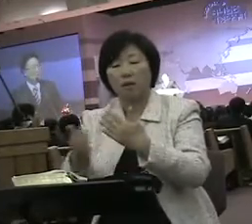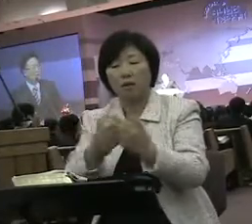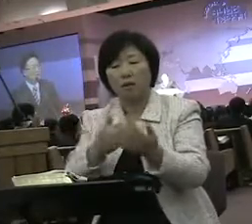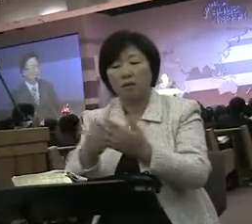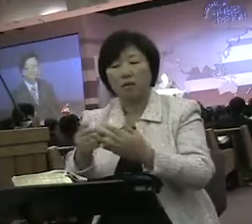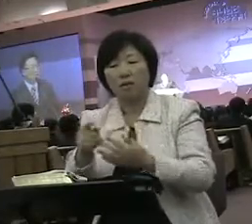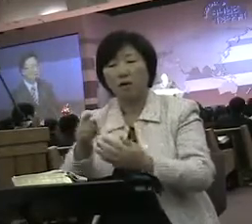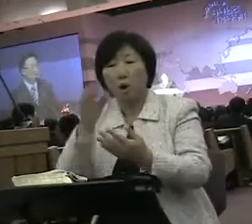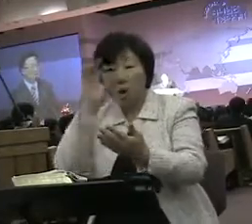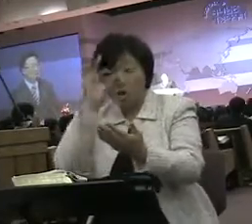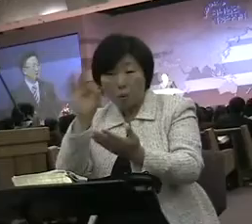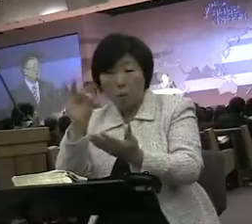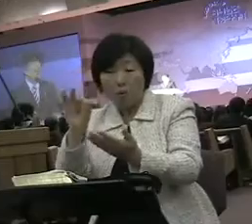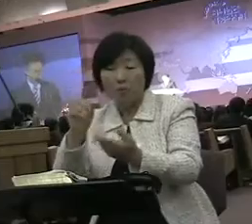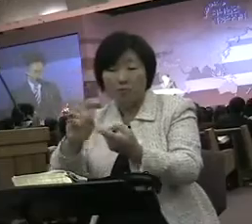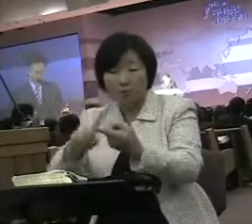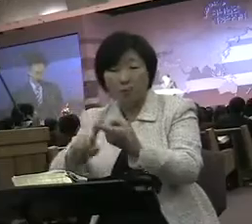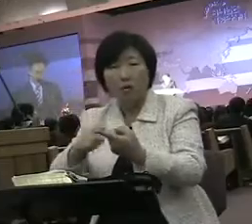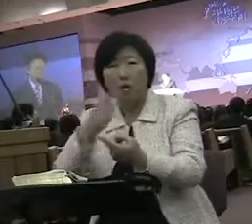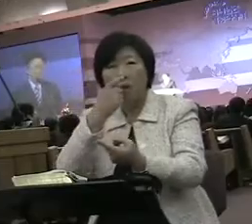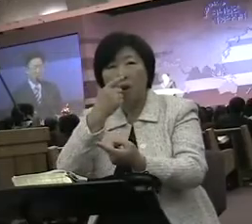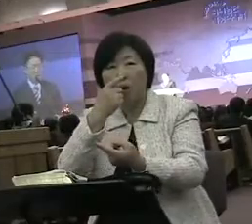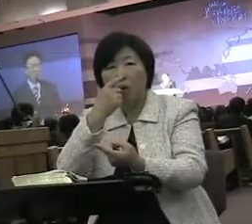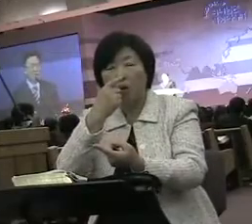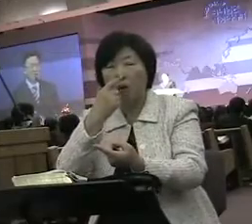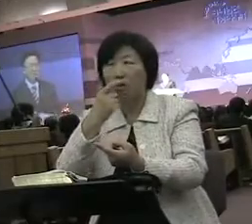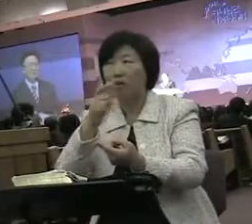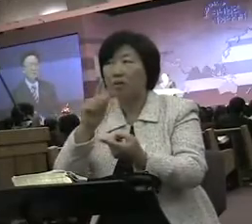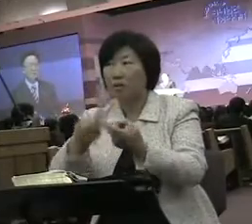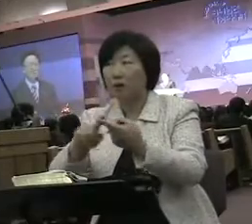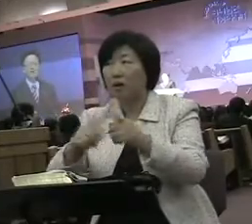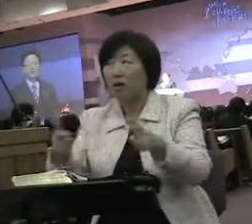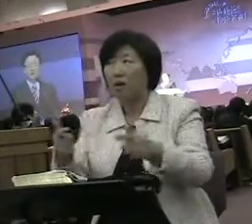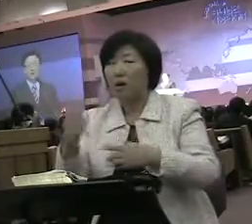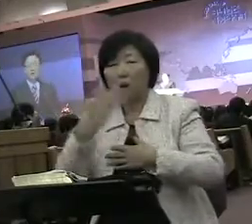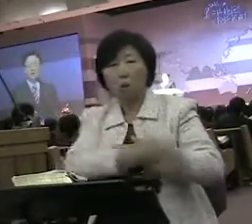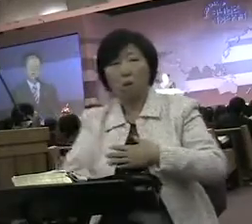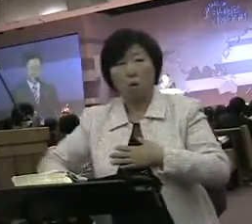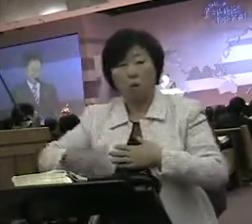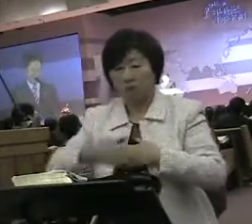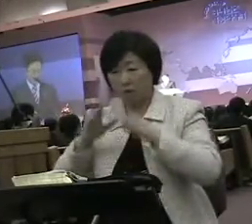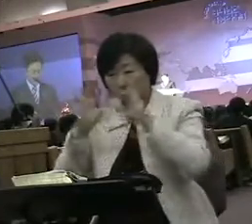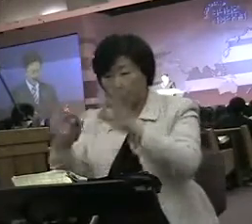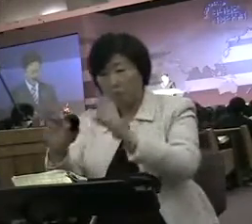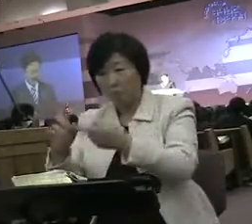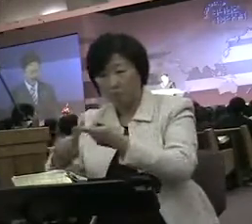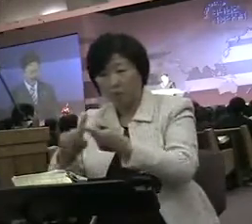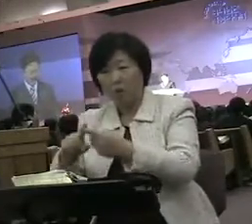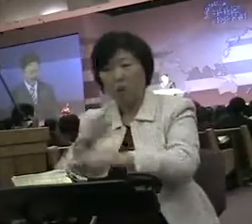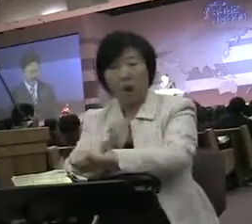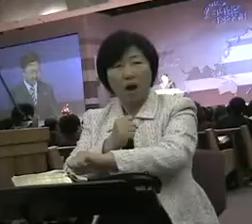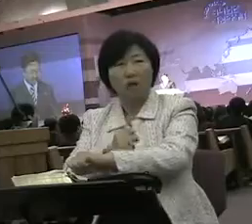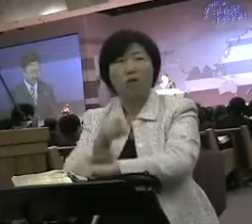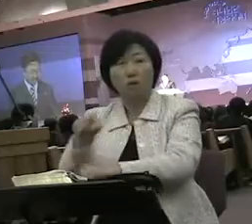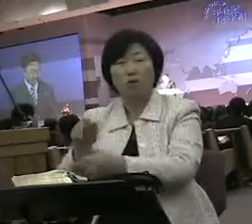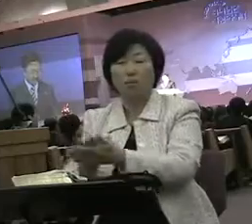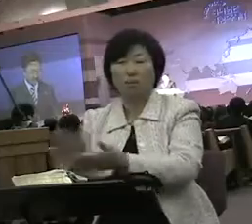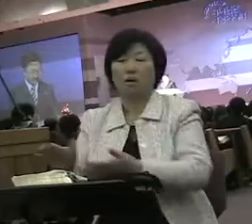본 대로 하는 것입니다. 여러분, 배운 대로 하는 것이 아니고요, 몸이 본 대로 하는 것입니다.